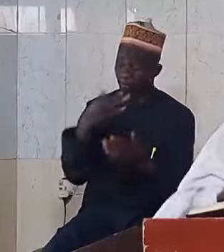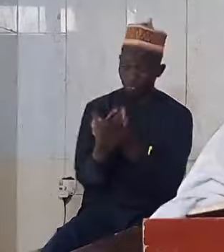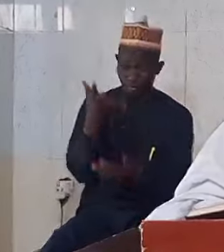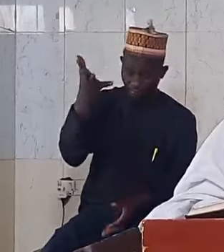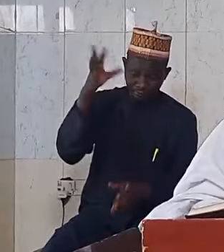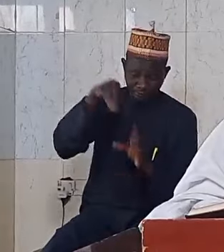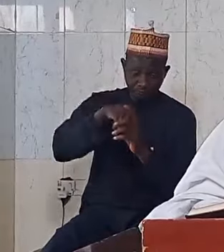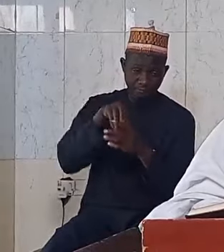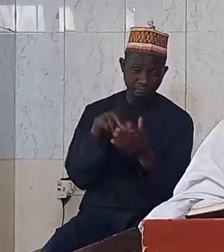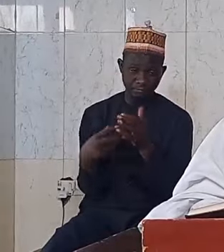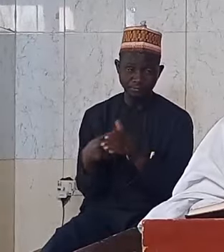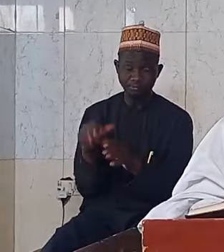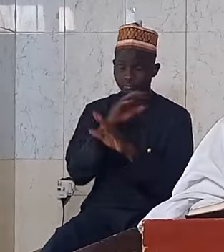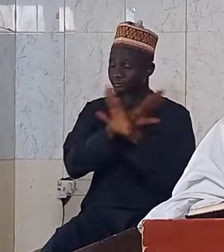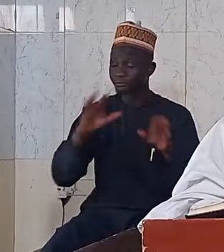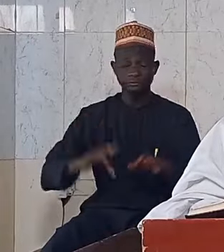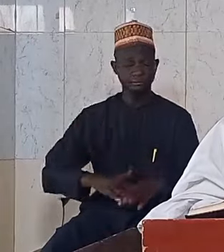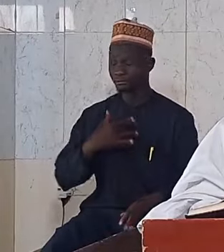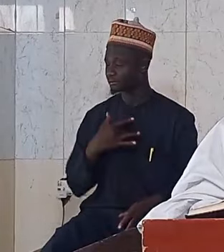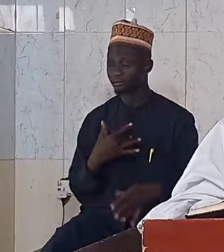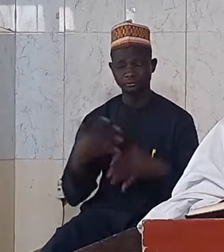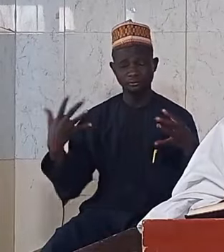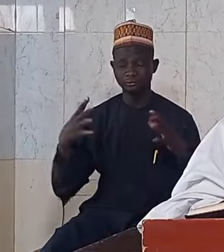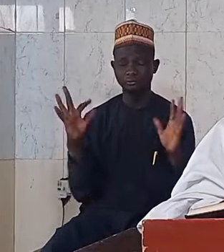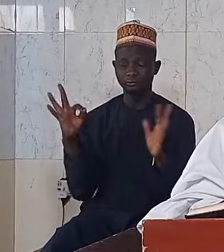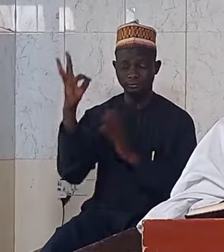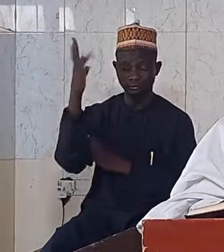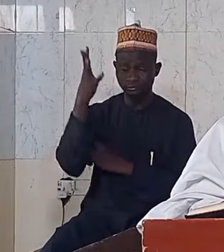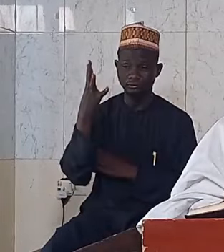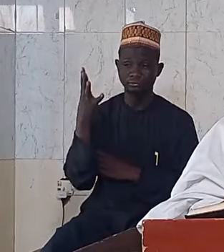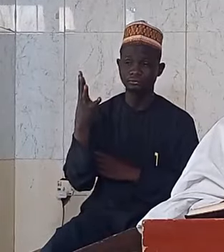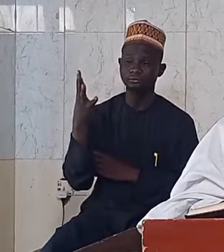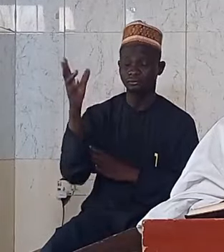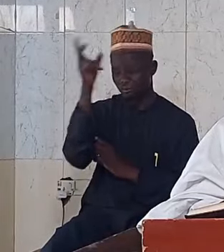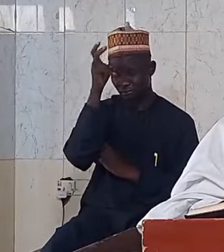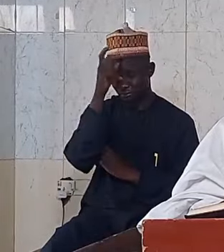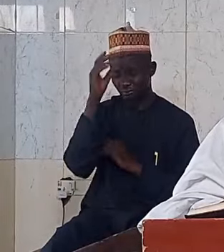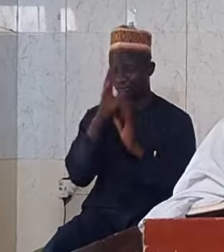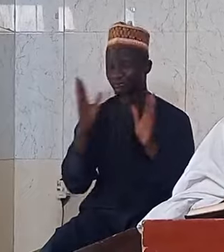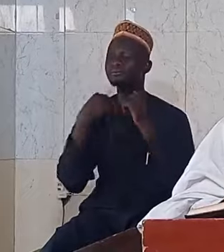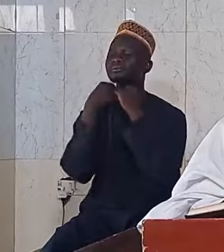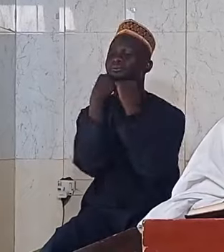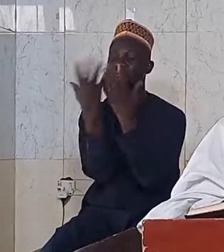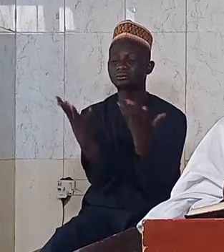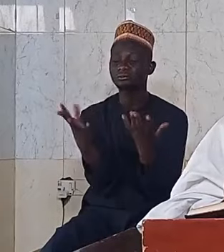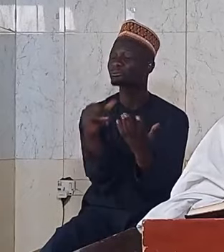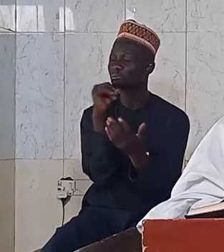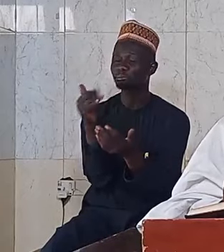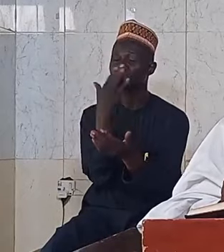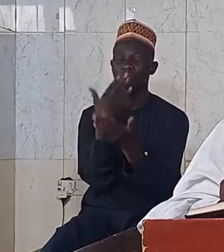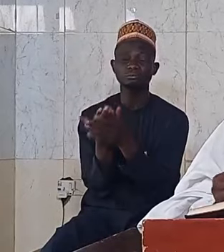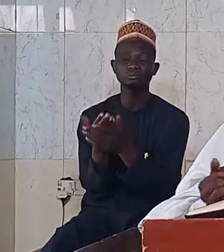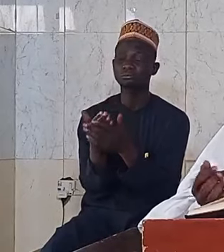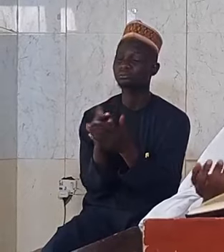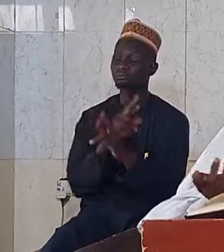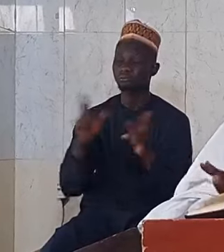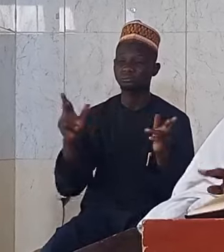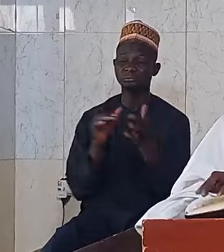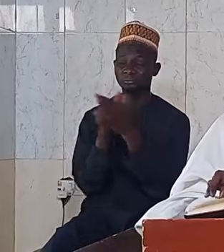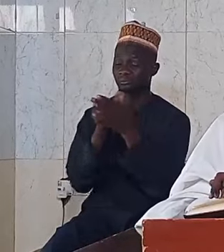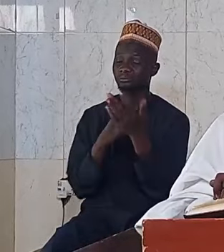wannan ma'anar cewa kada ku ji wani tsoro harkan nan duk ta shedan ba abun a tsorace ta bane shi yasa ba a san